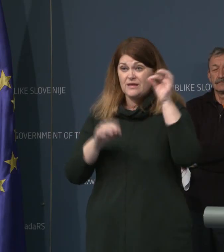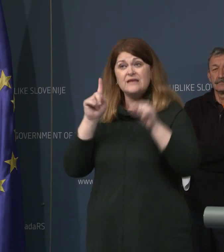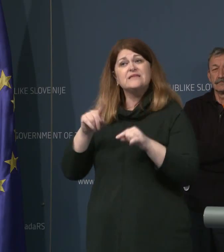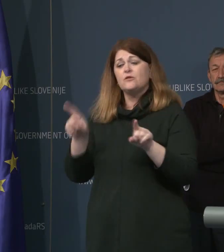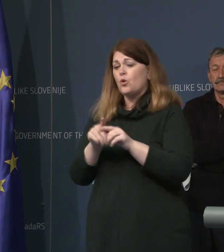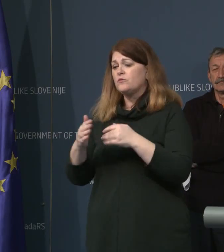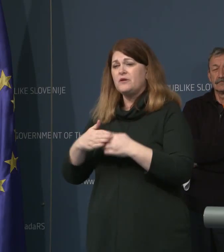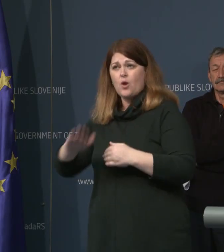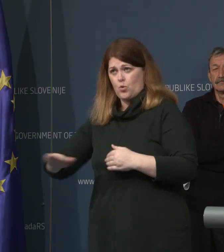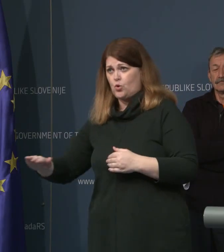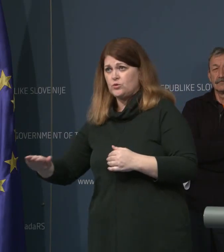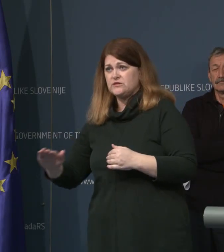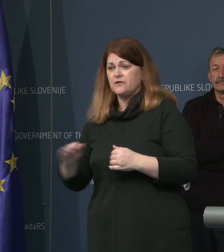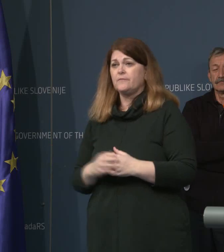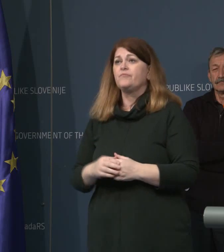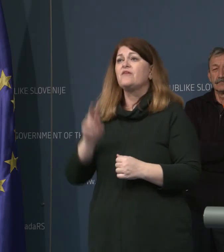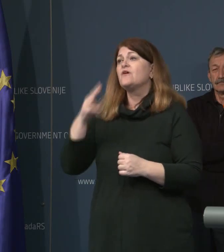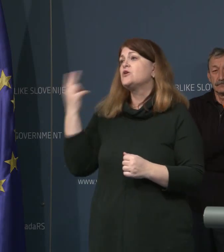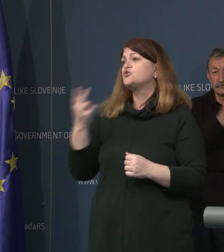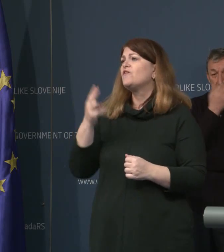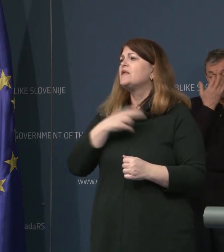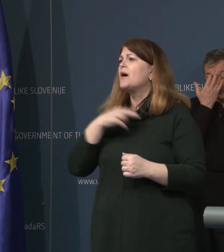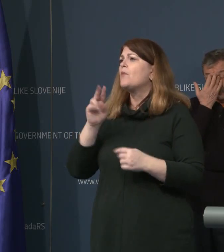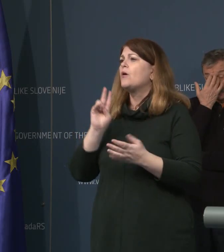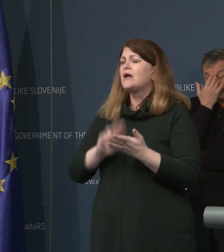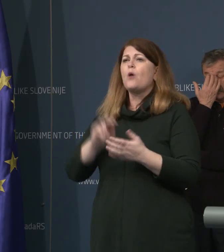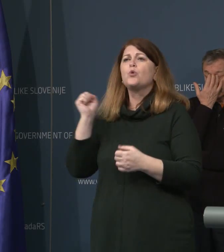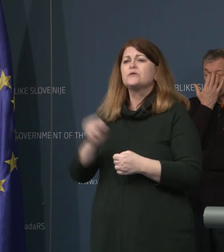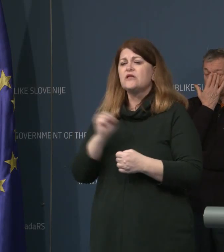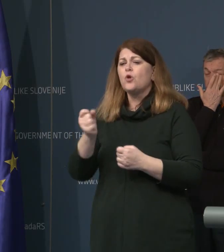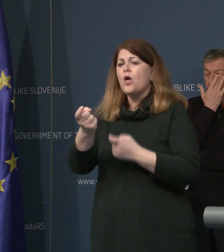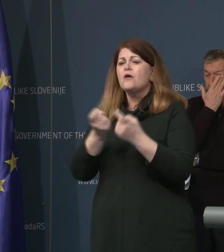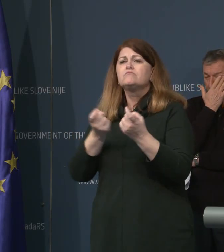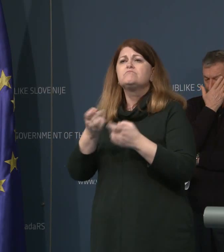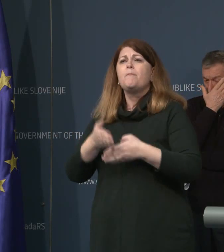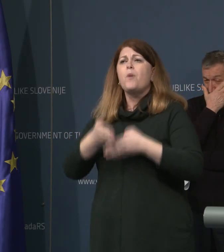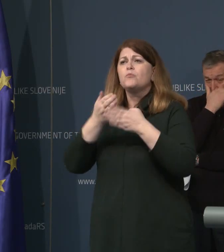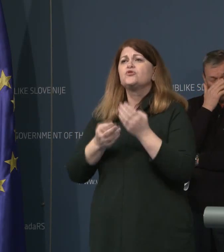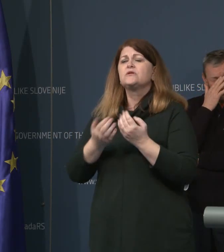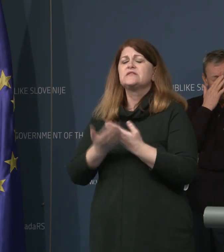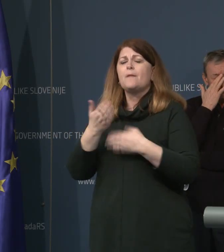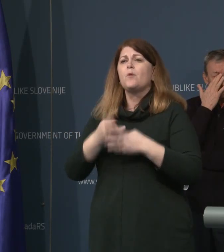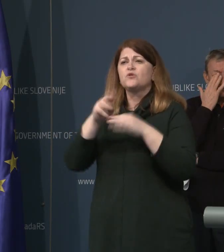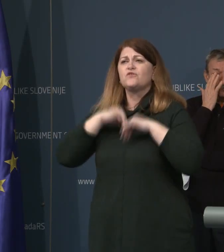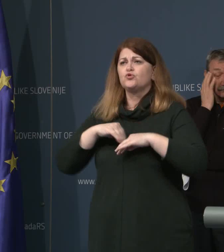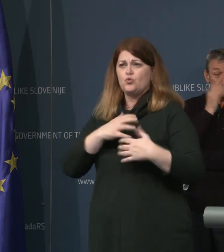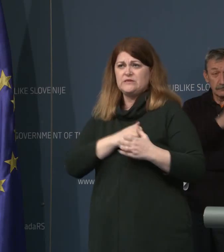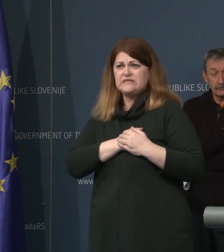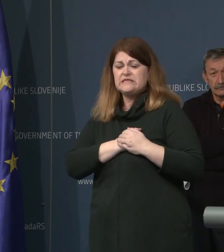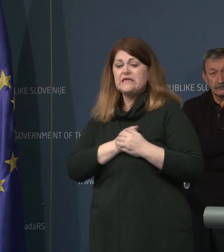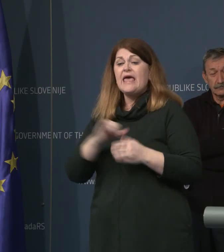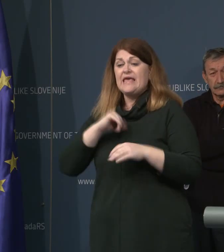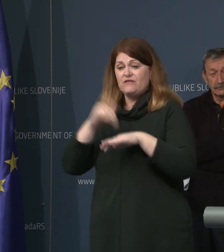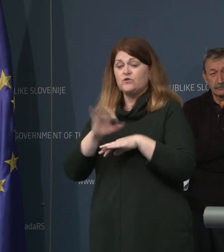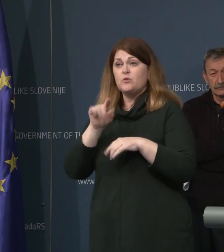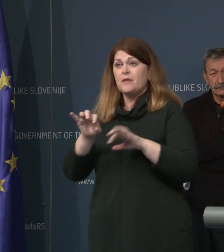otrocih. V Sloveniji imamo ravno zato tudi vire pomoči za pomoč v duševni stiski. Informacije o tem